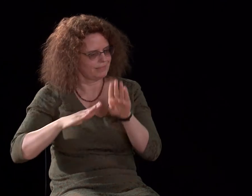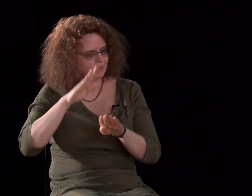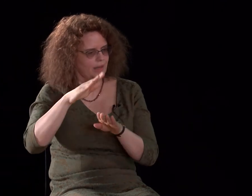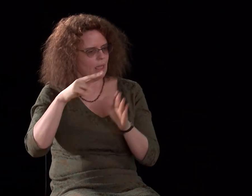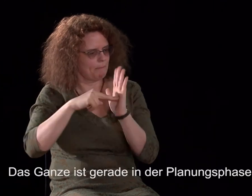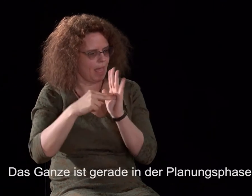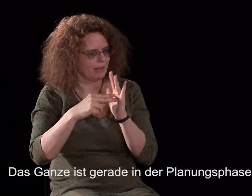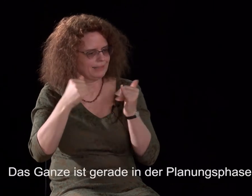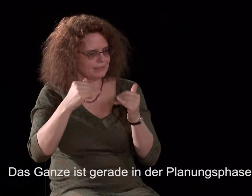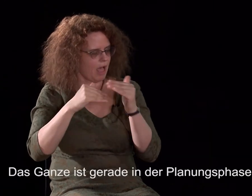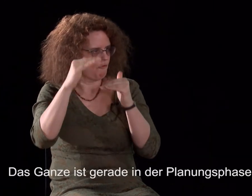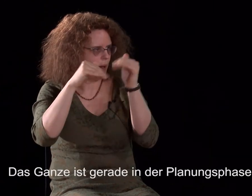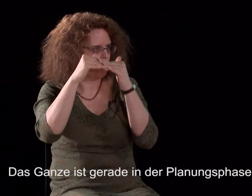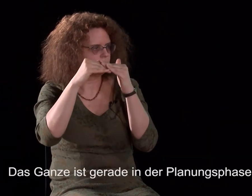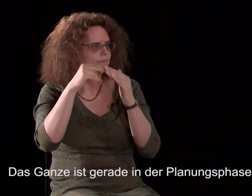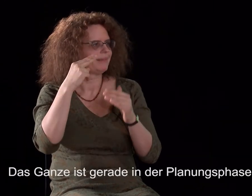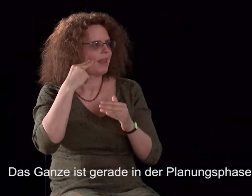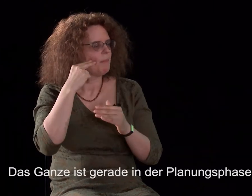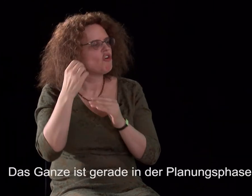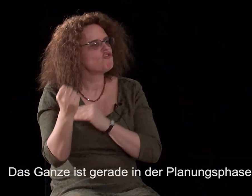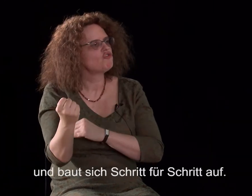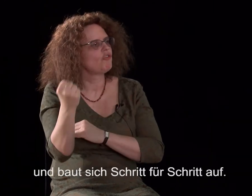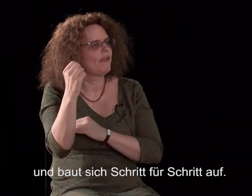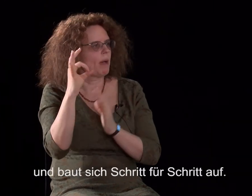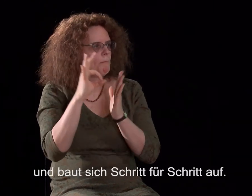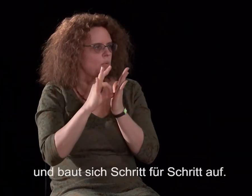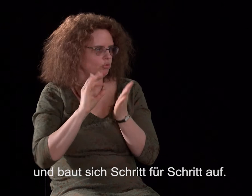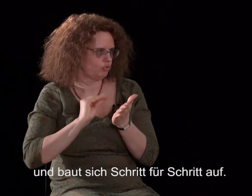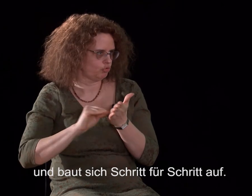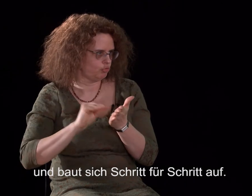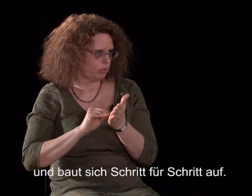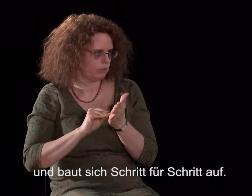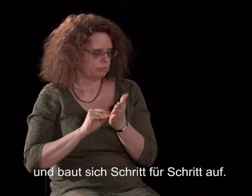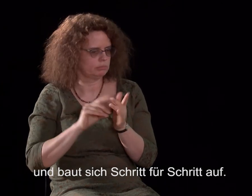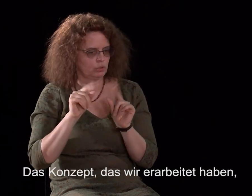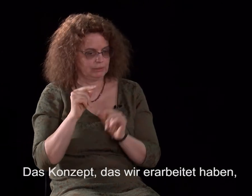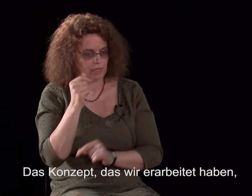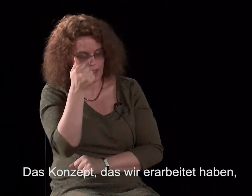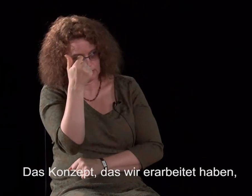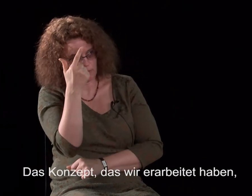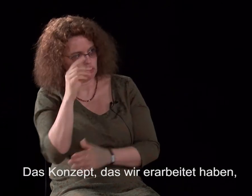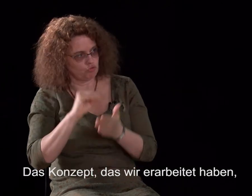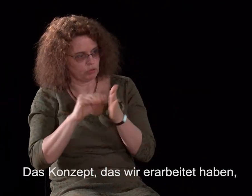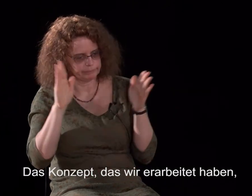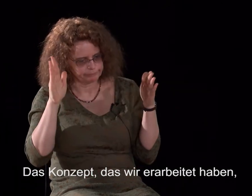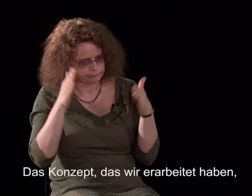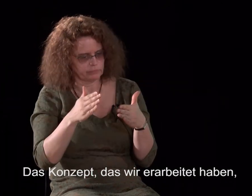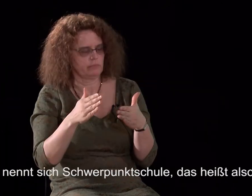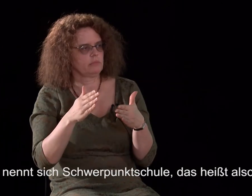Und ja, das Ganze ist gerade so in der Planungsphase und baut sich Schritt für Schritt auf. Dieses Konzept, was wir uns da überlegt haben, nennt sich